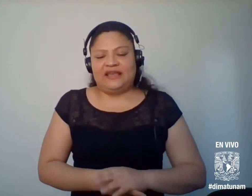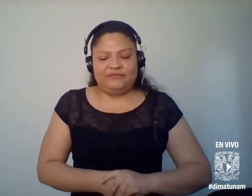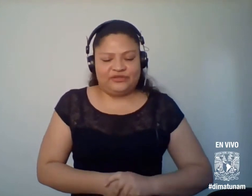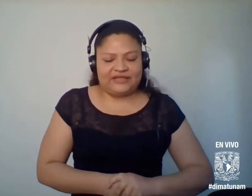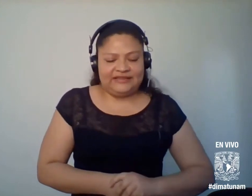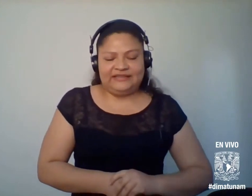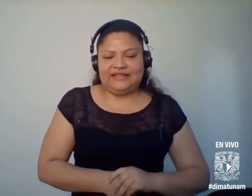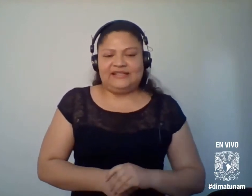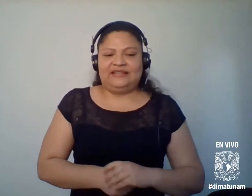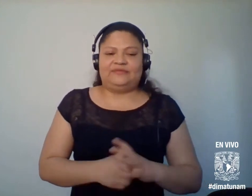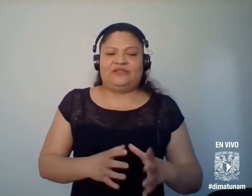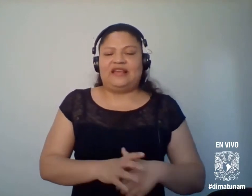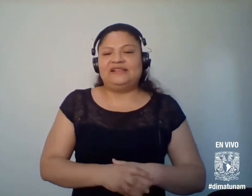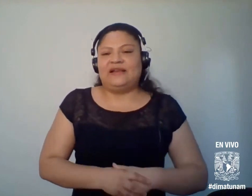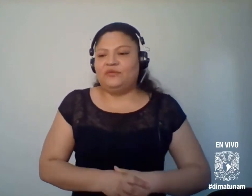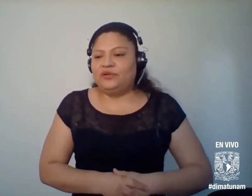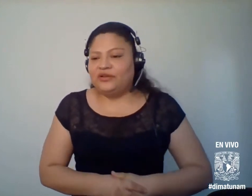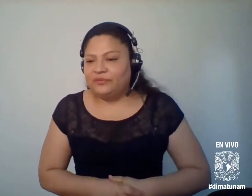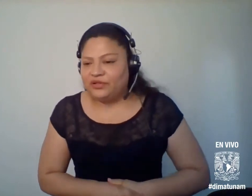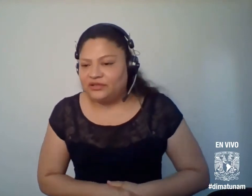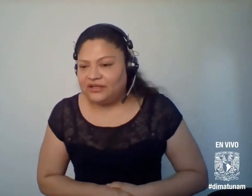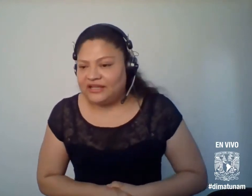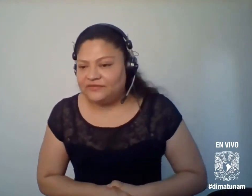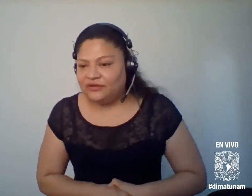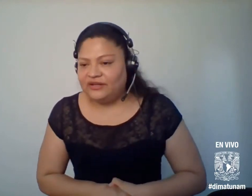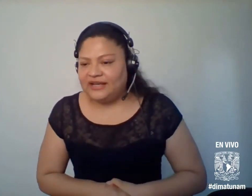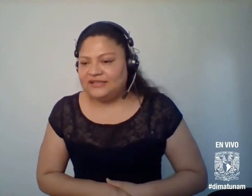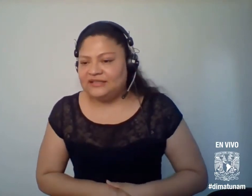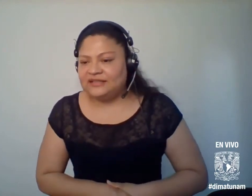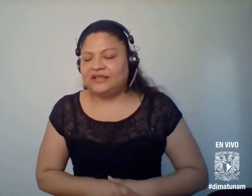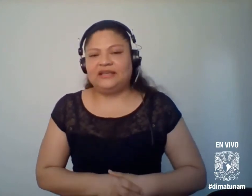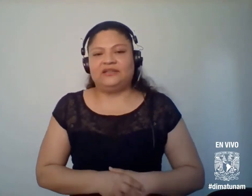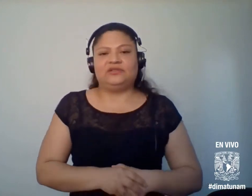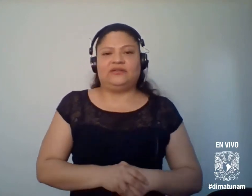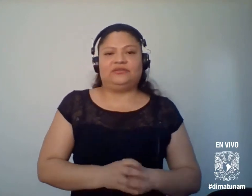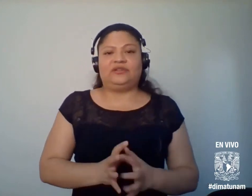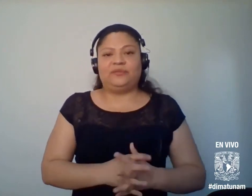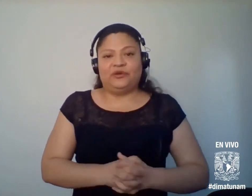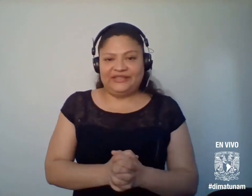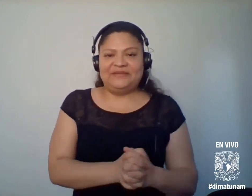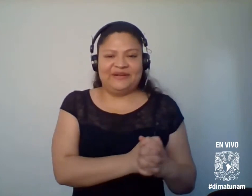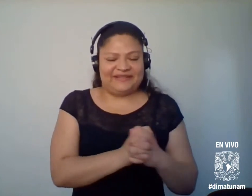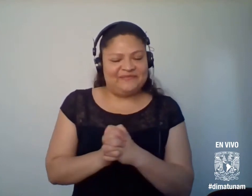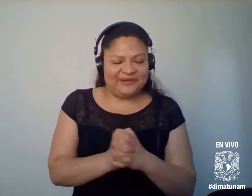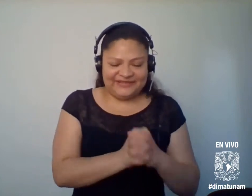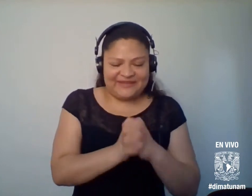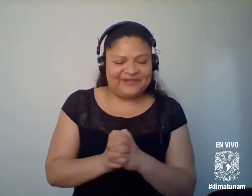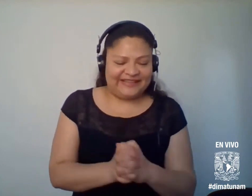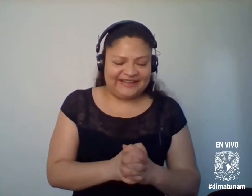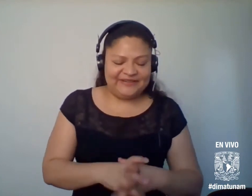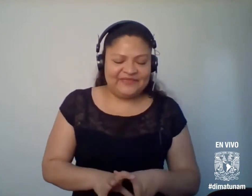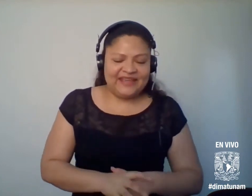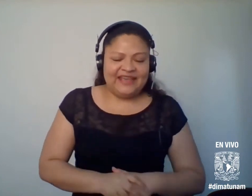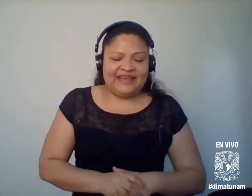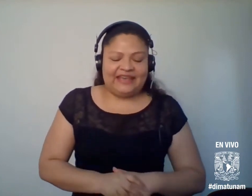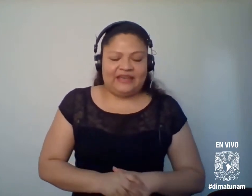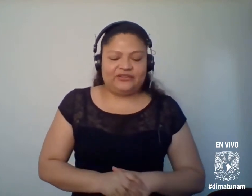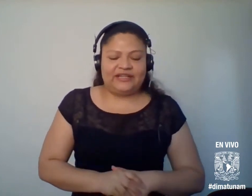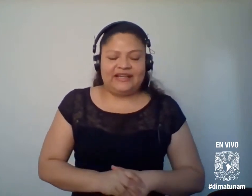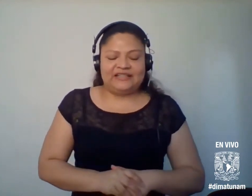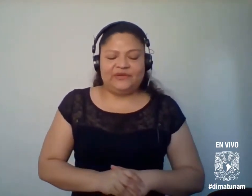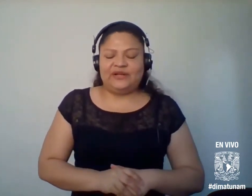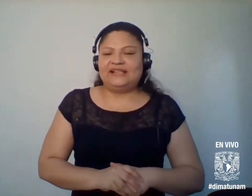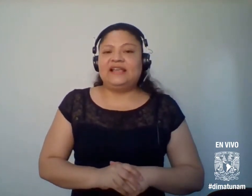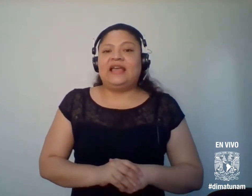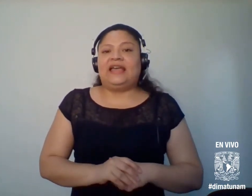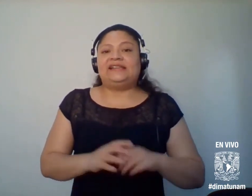Otra cosa importante, interesante, bueno, ya les hablé un poquito de las figuras, no sé cuánto tiempo tengo.